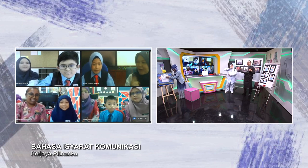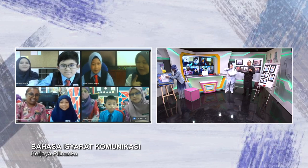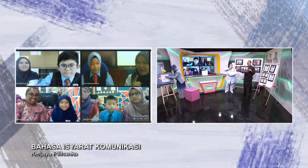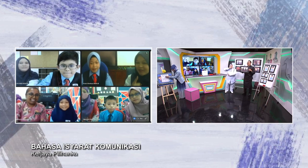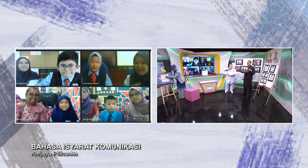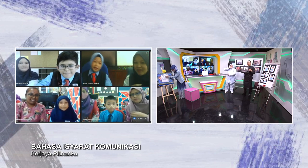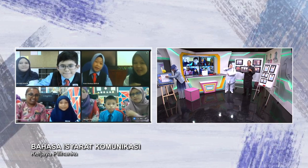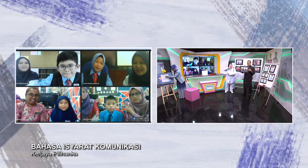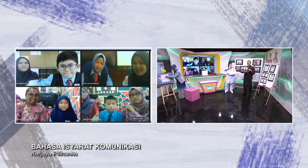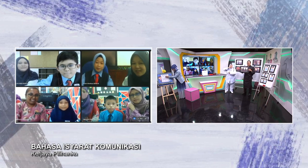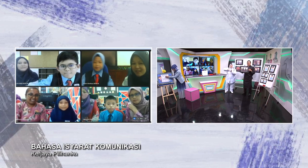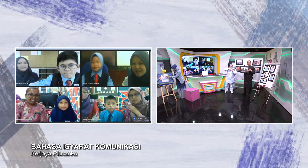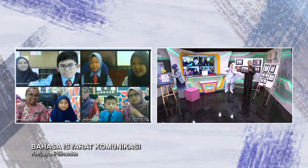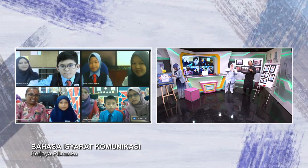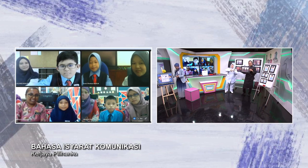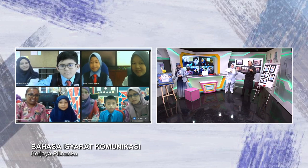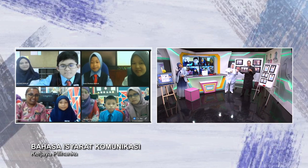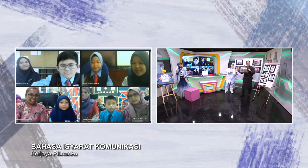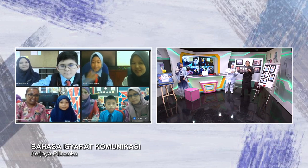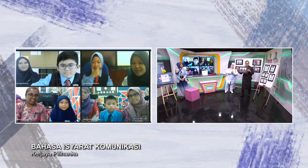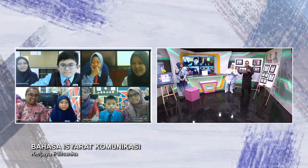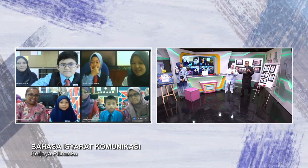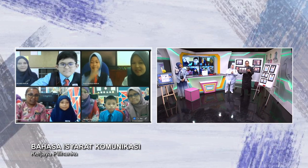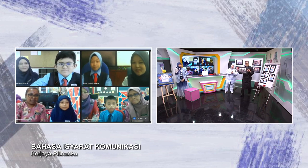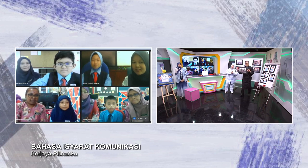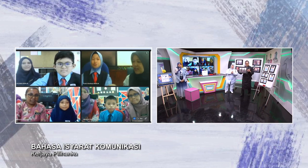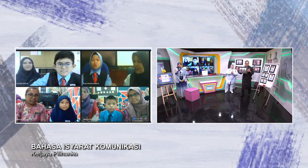Halisha. Okey, Halisha. Isyarat apa?